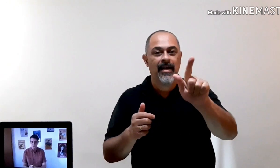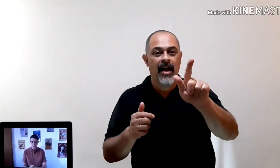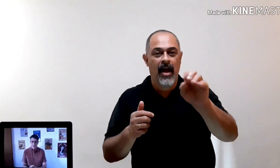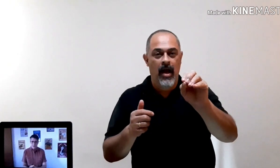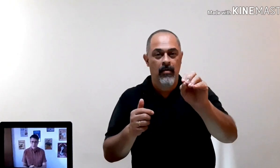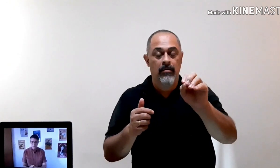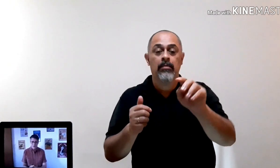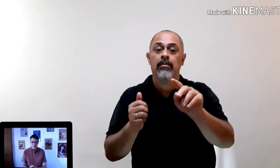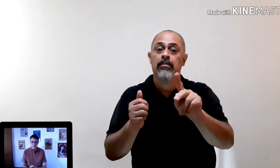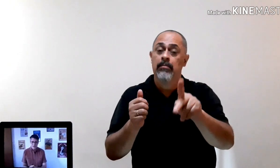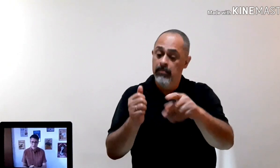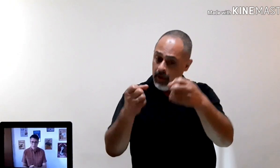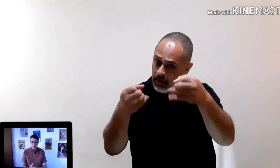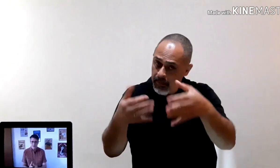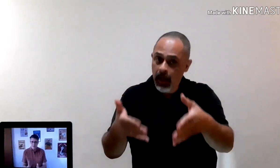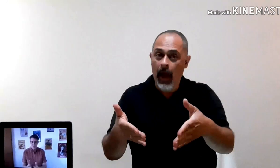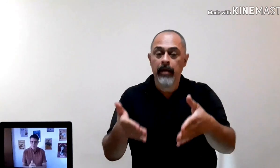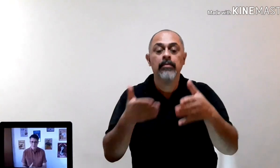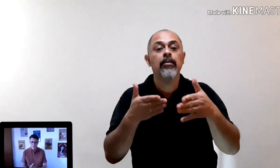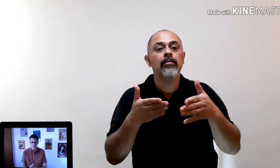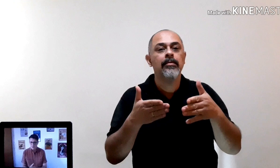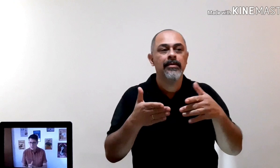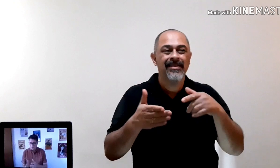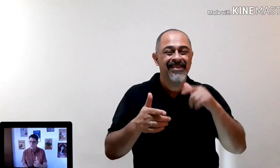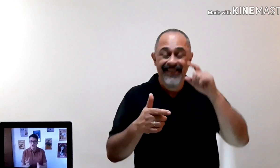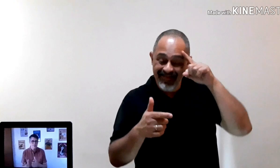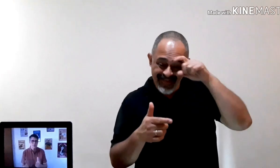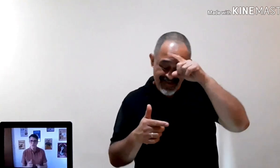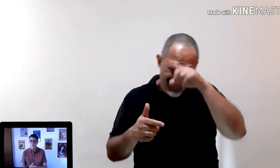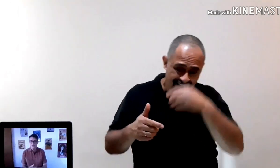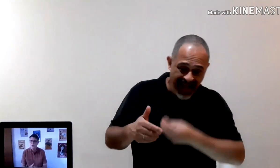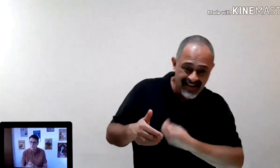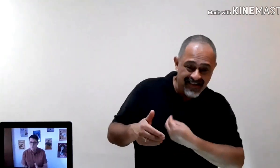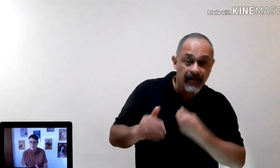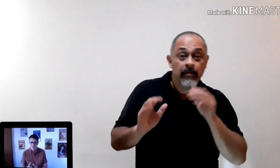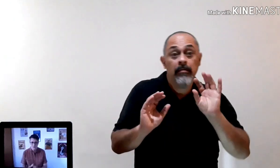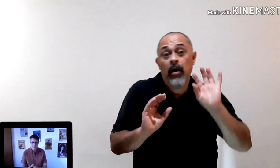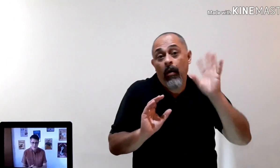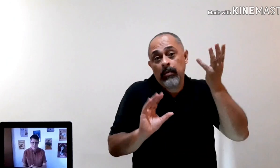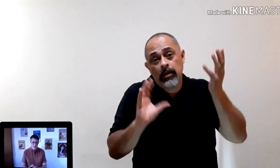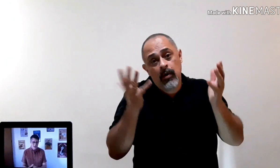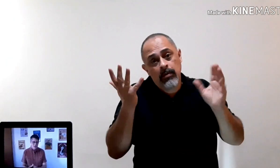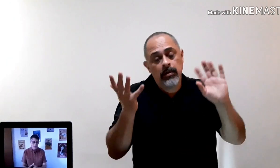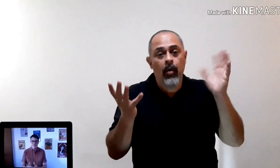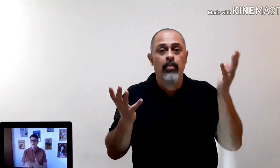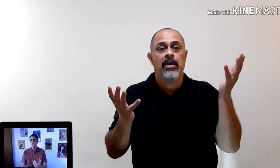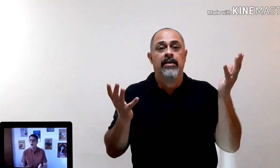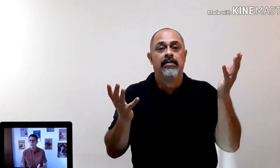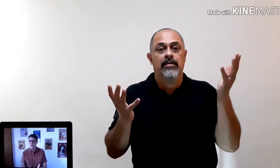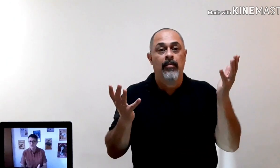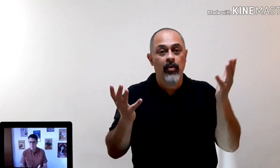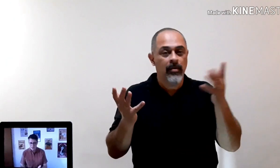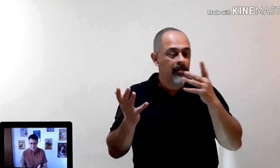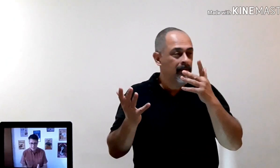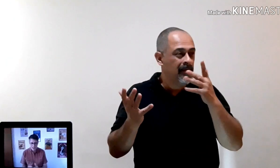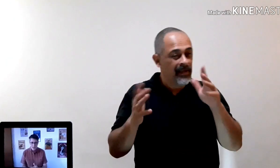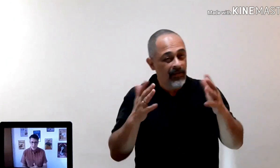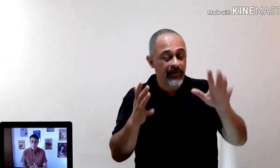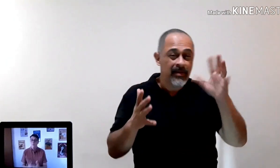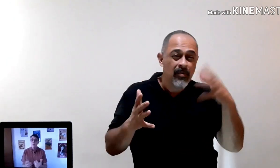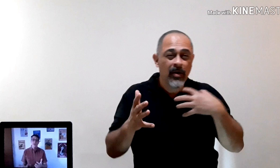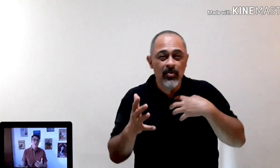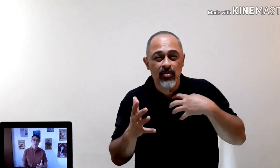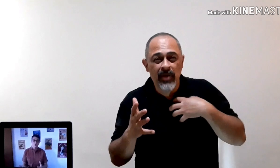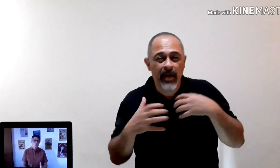tempo todo que as provações elas podem ter diversos tipos de fontes, diversas formas de se